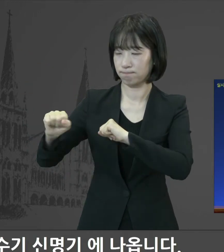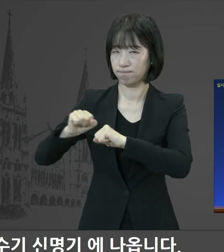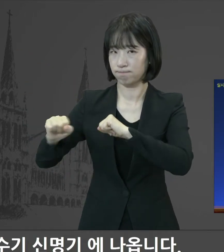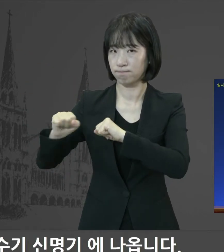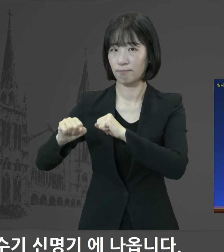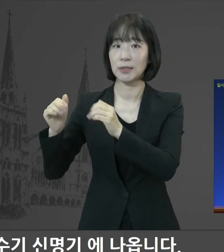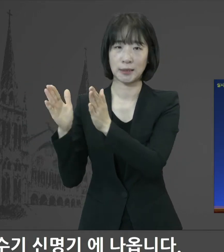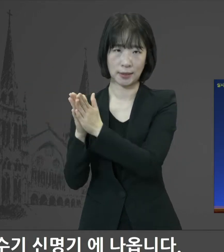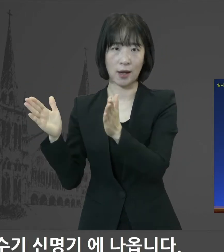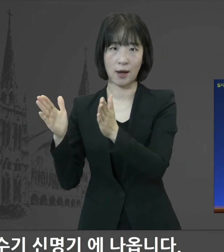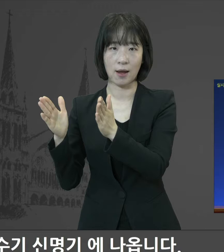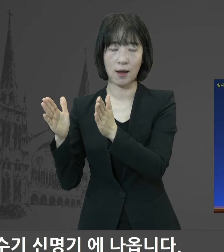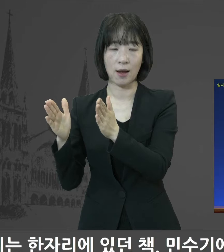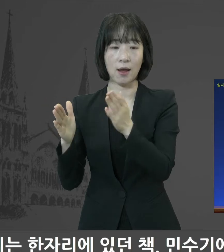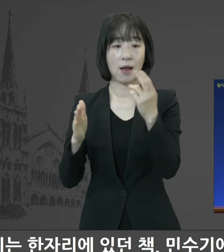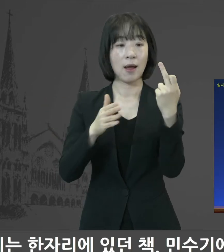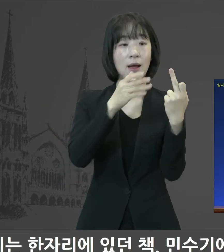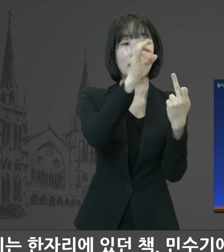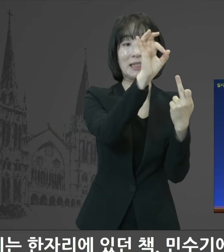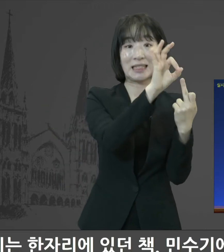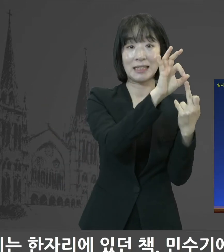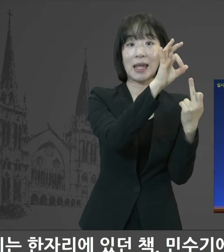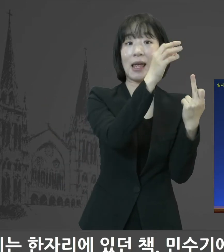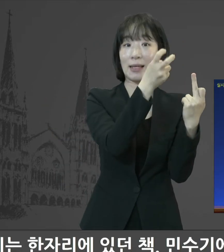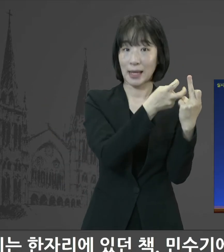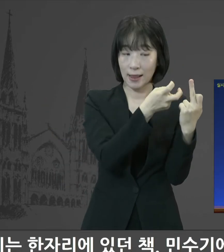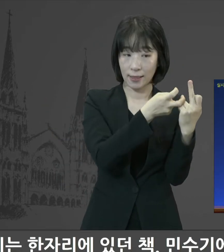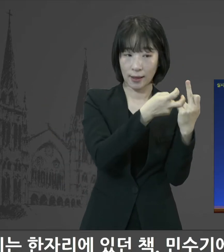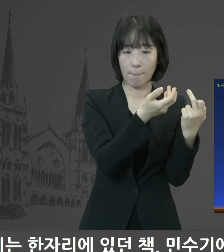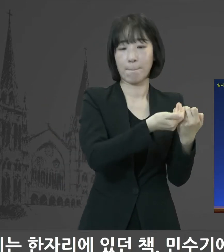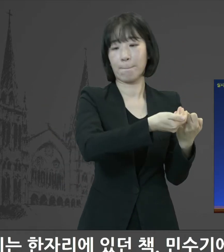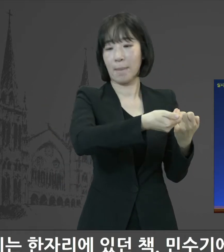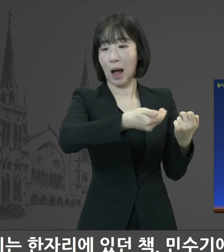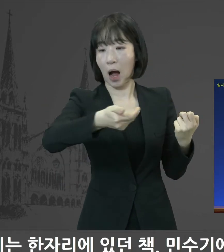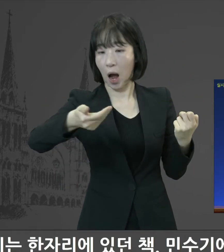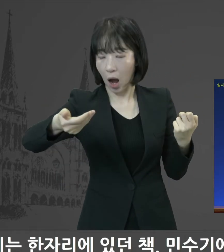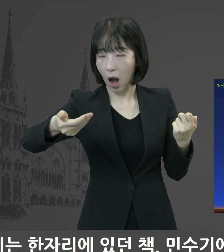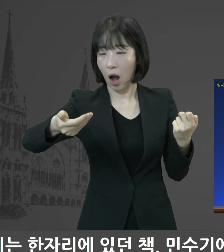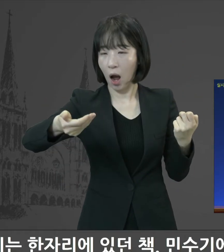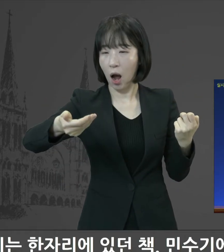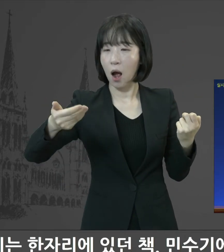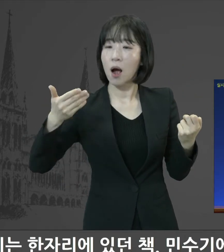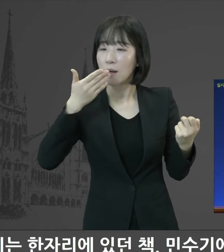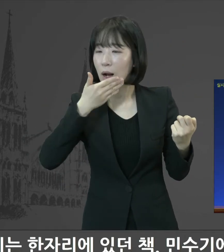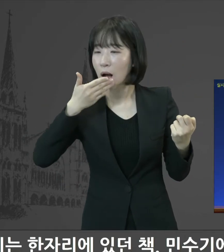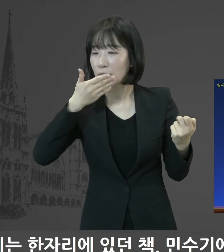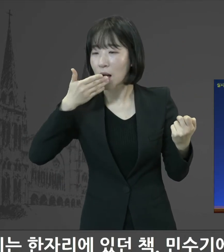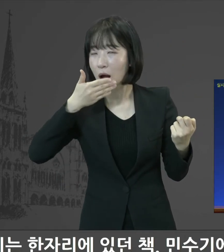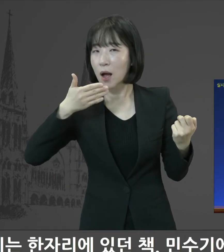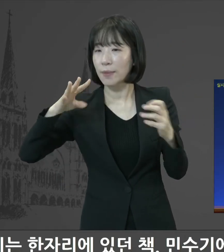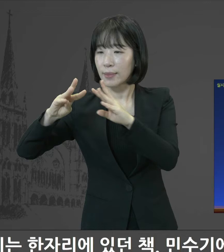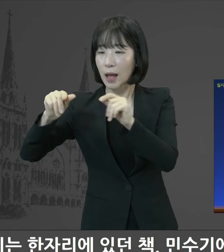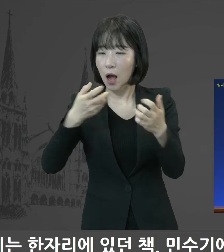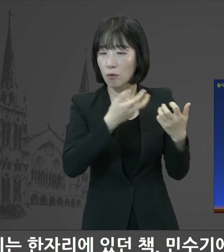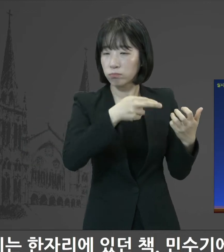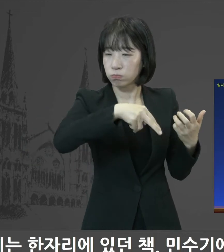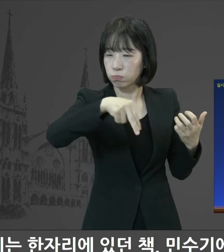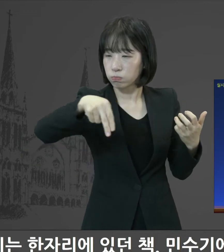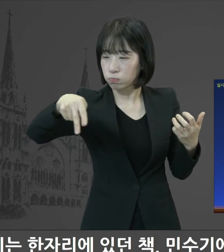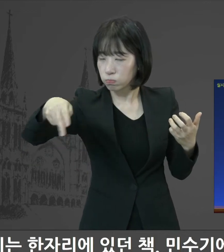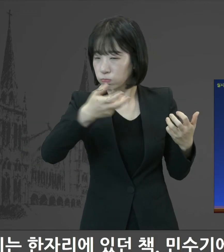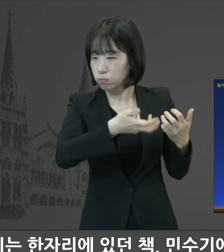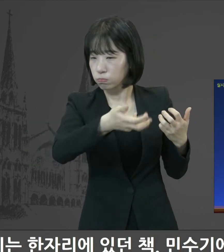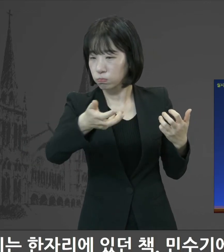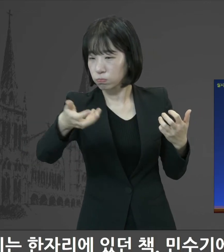되는데, 시내산을 떠나서 젖과 꿀이 흐르는 땅으로 이동할 때 대부분의 이야기가 민수기고요.